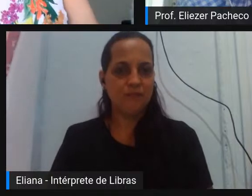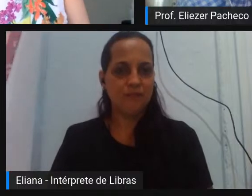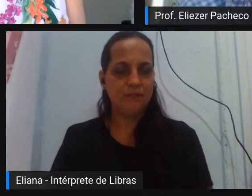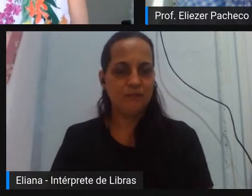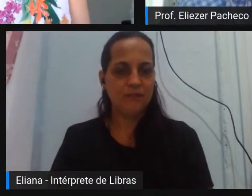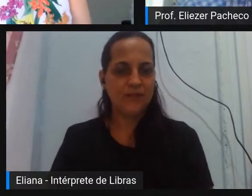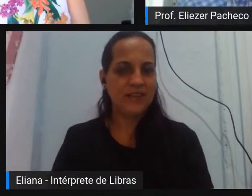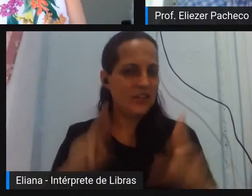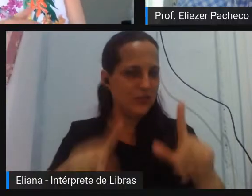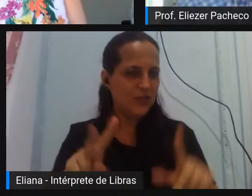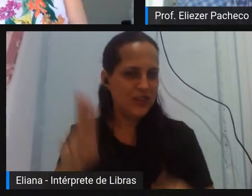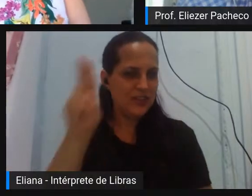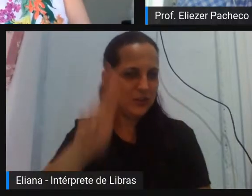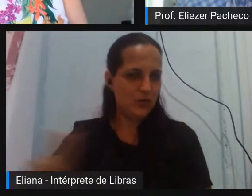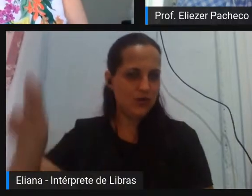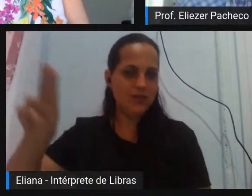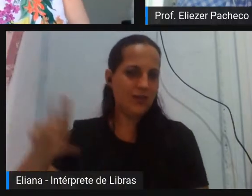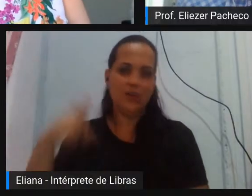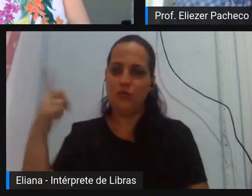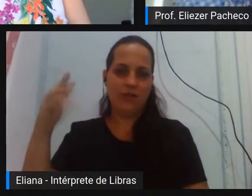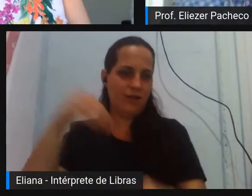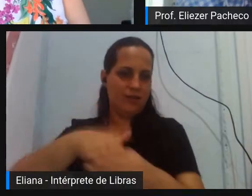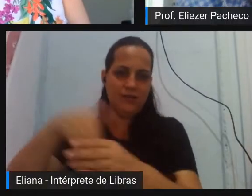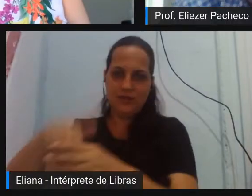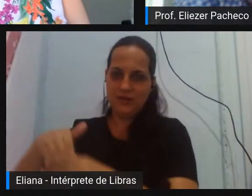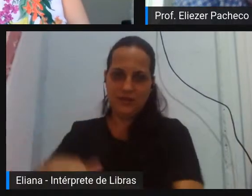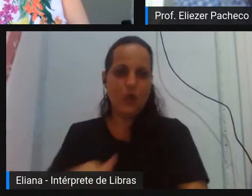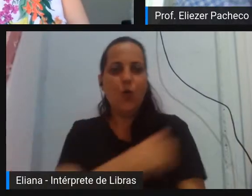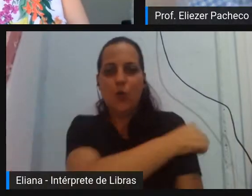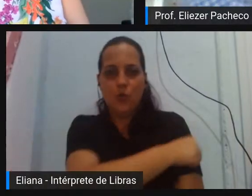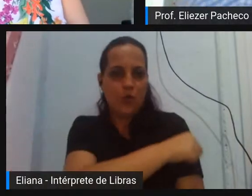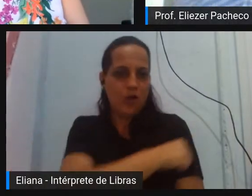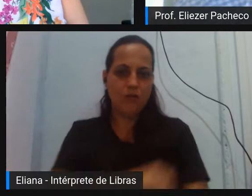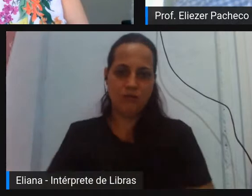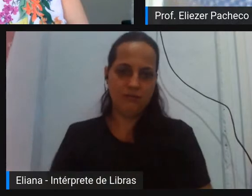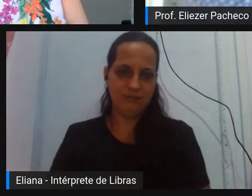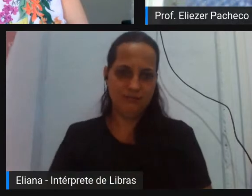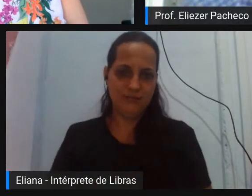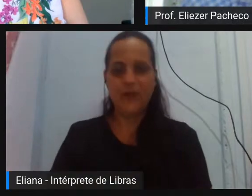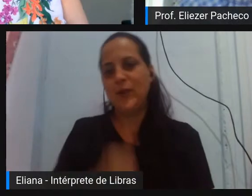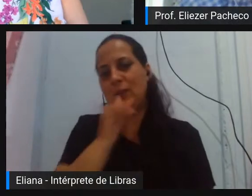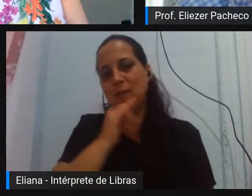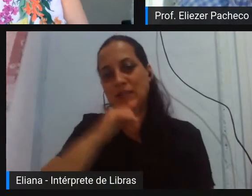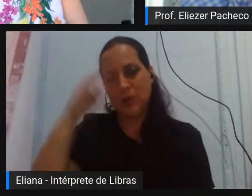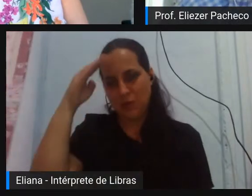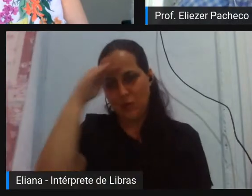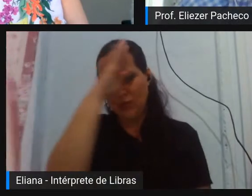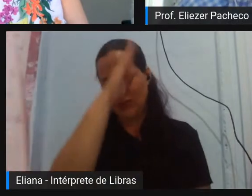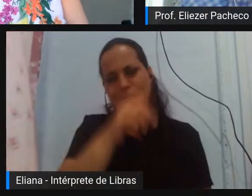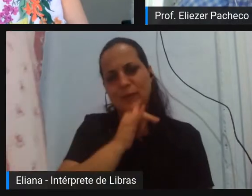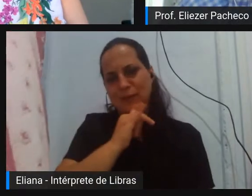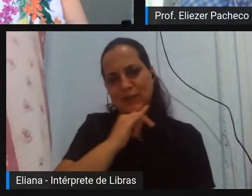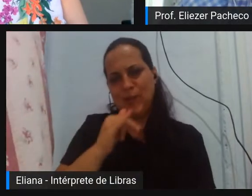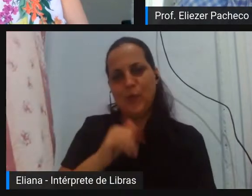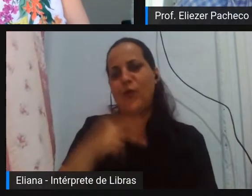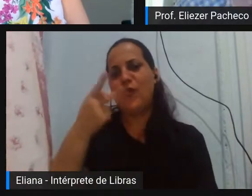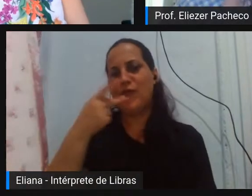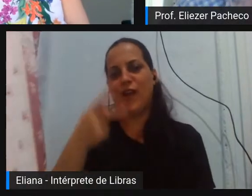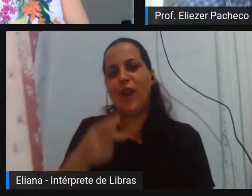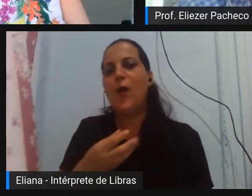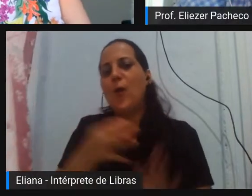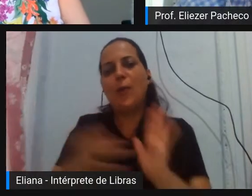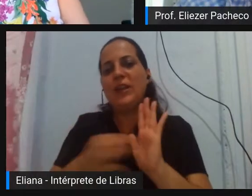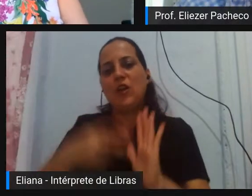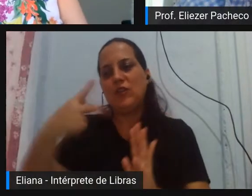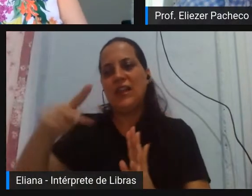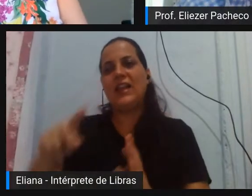universidade, sem lista tríplice, que permite, por exemplo, ao Bolsonaro indicar o último da lista. E às vezes até